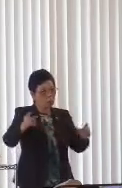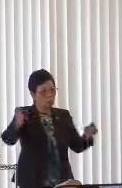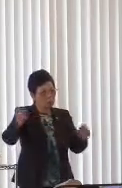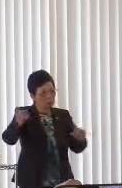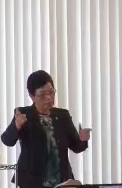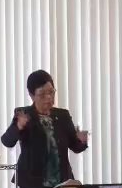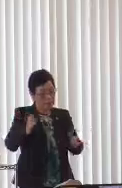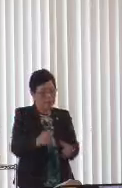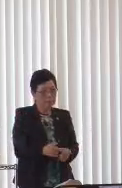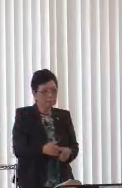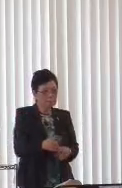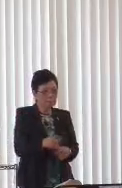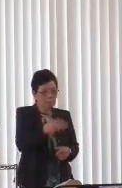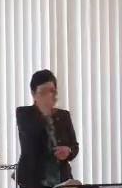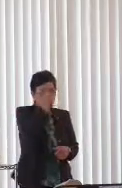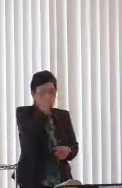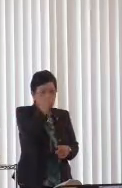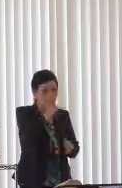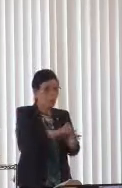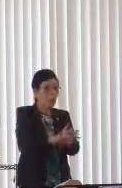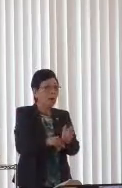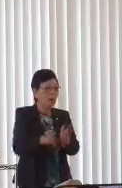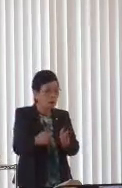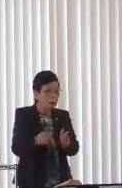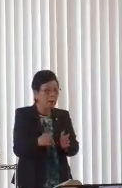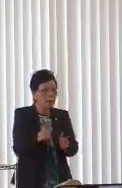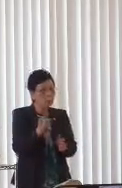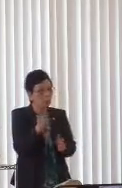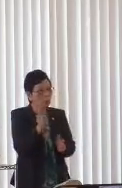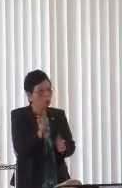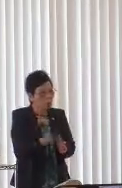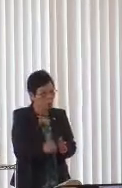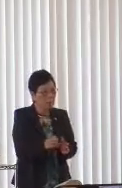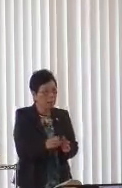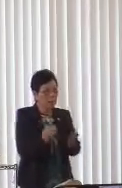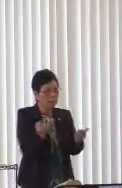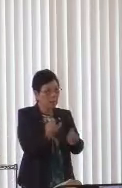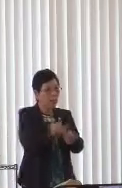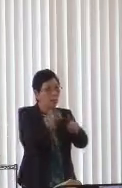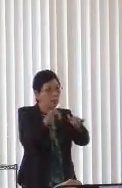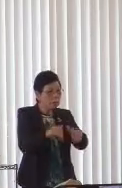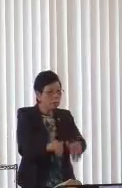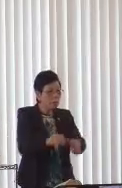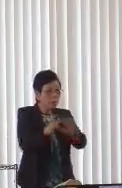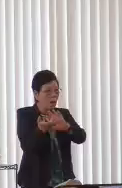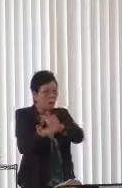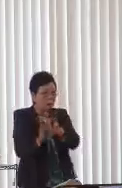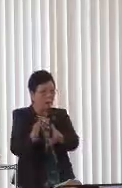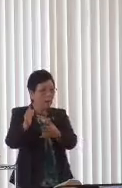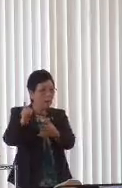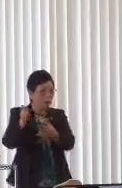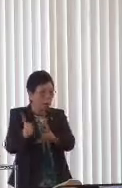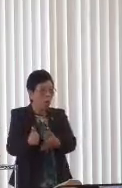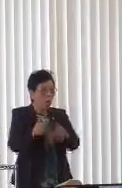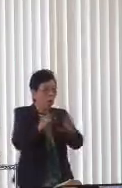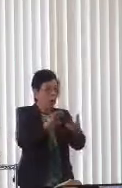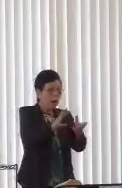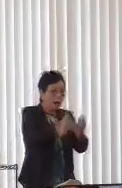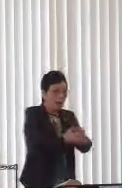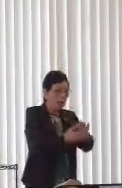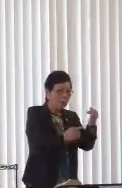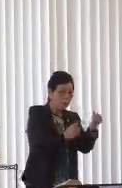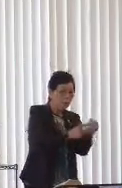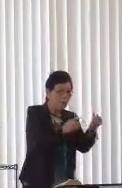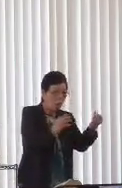ですが、イスラエルの場合、これは聖書の時代の話ですけれども、花婿が花嫁を連れに行くんです